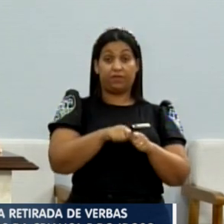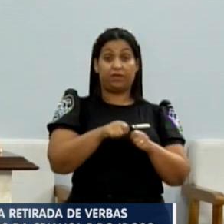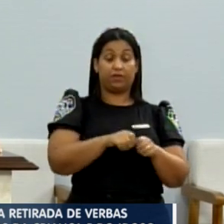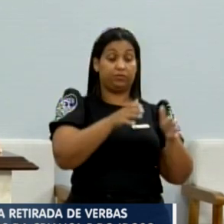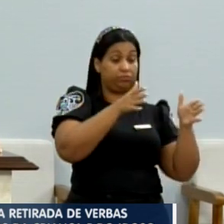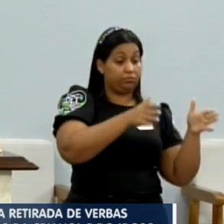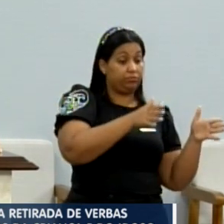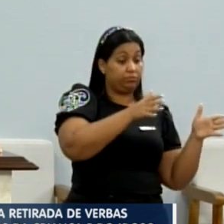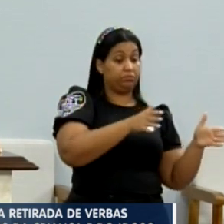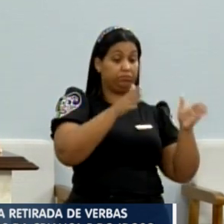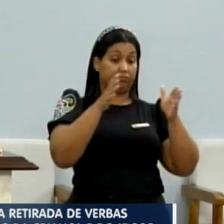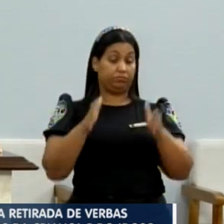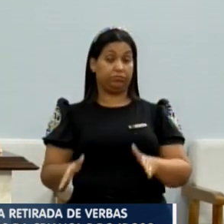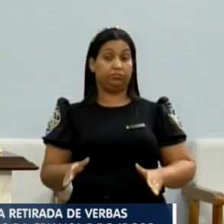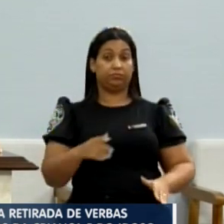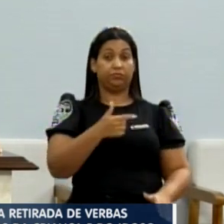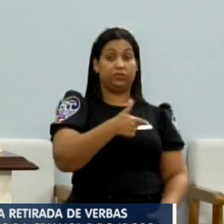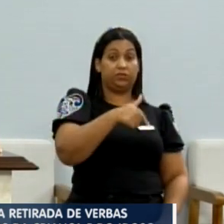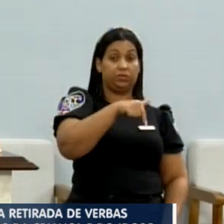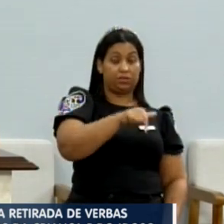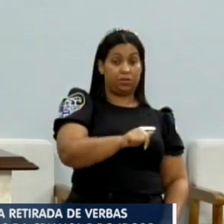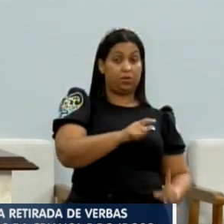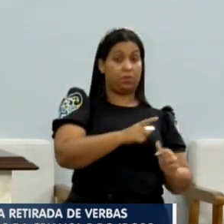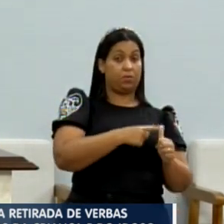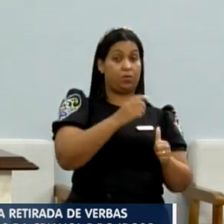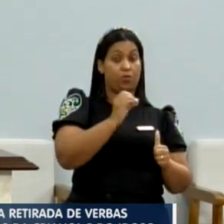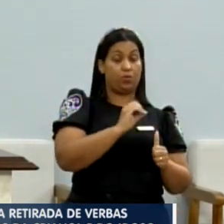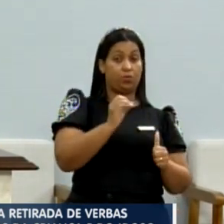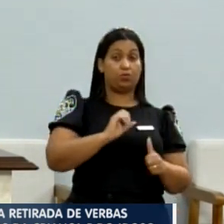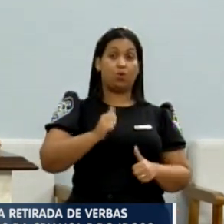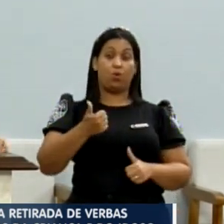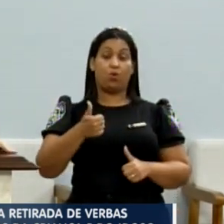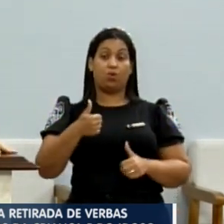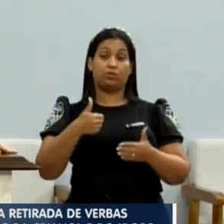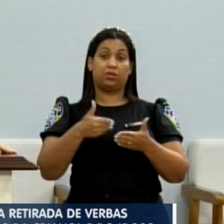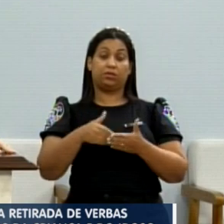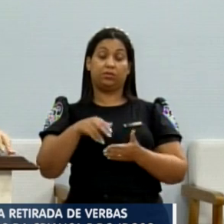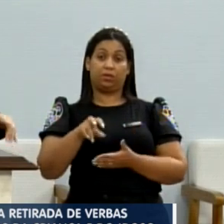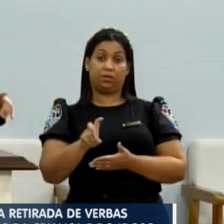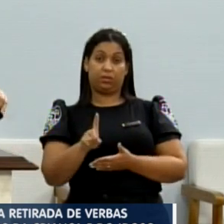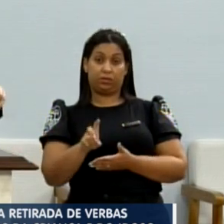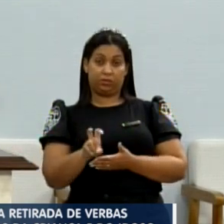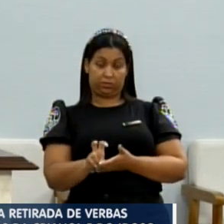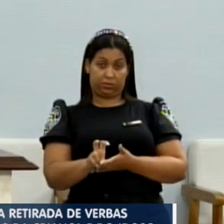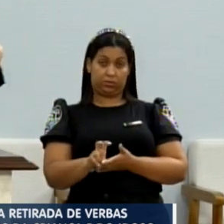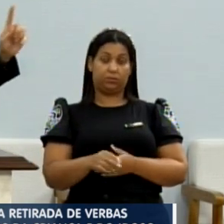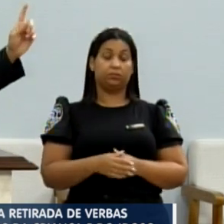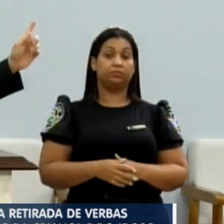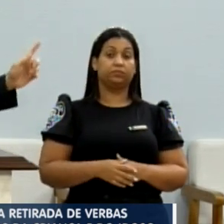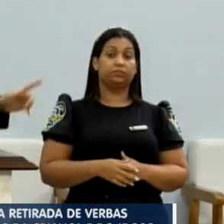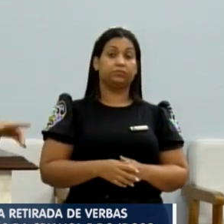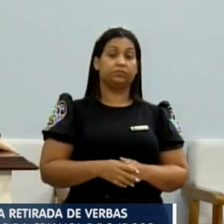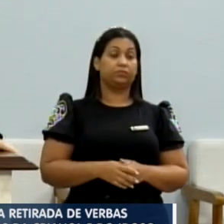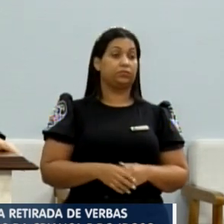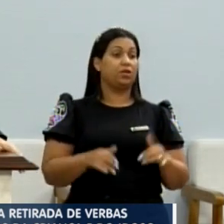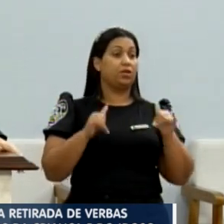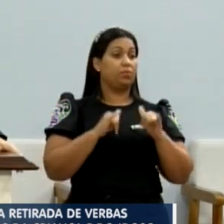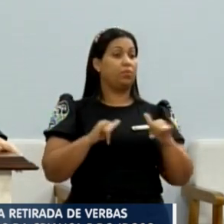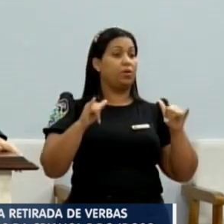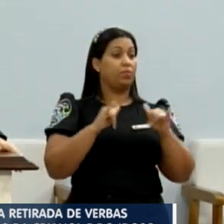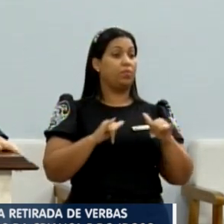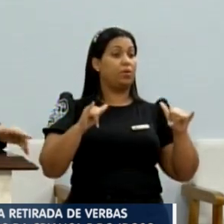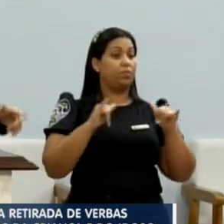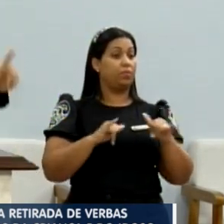27 de setembro a 1eo de outubro e de 11 a 15 de outubro e anunciou como sendo o maior evento de